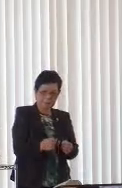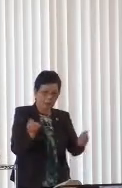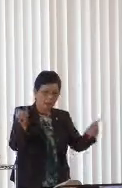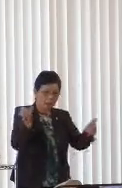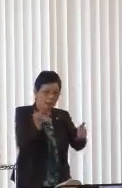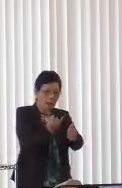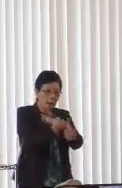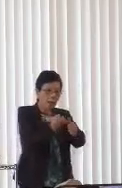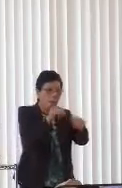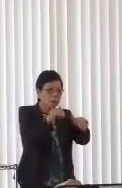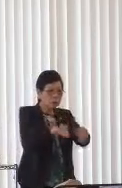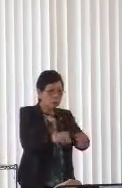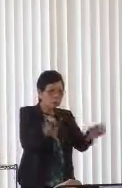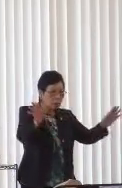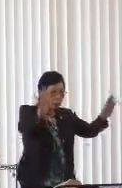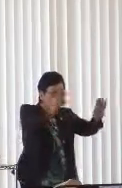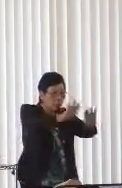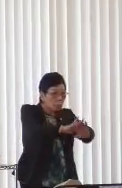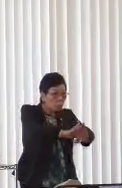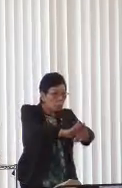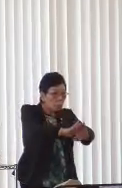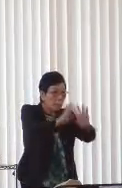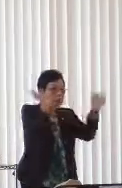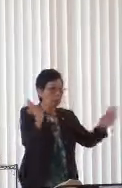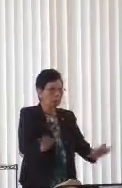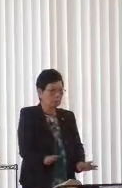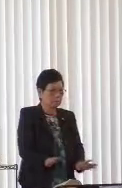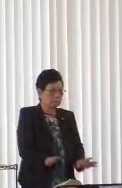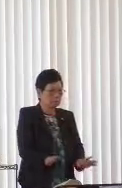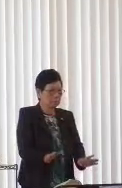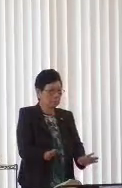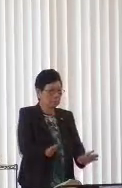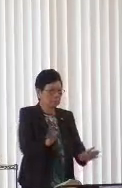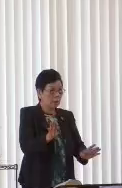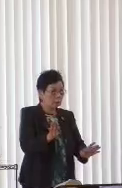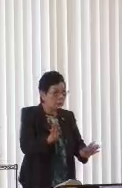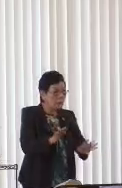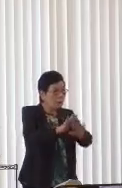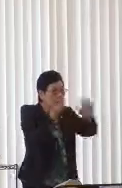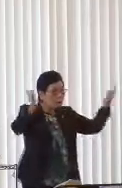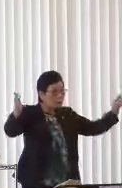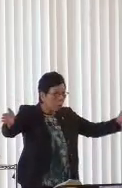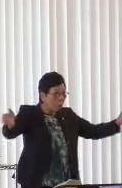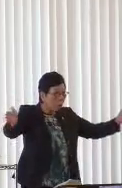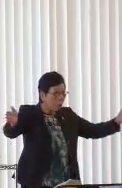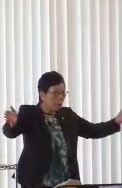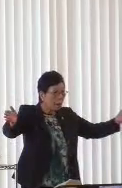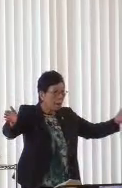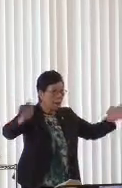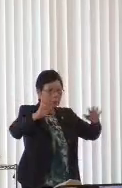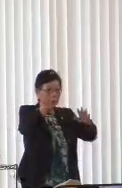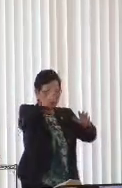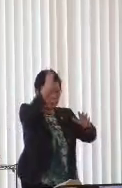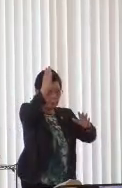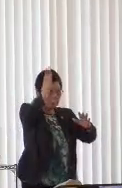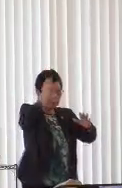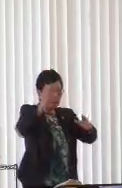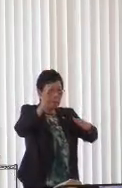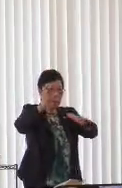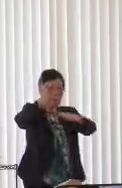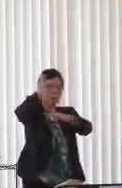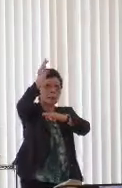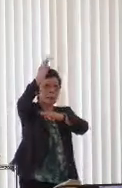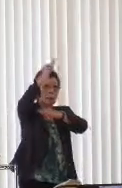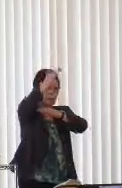式はね、夜から行われるんです。夜から行われるっていうのは、これイスラエルの暦が日没から始まるので、だからその